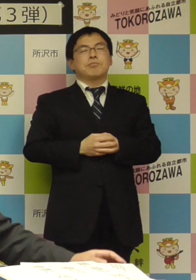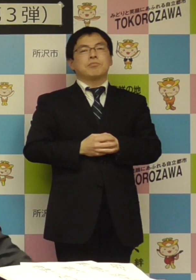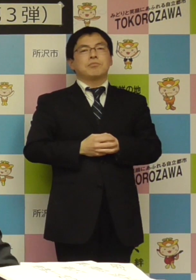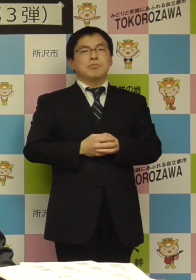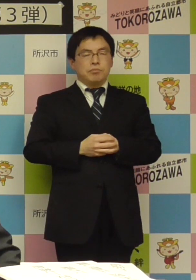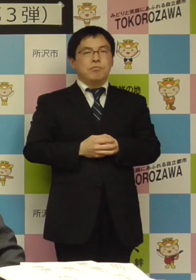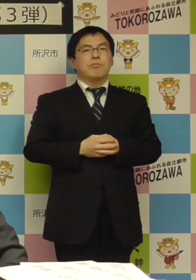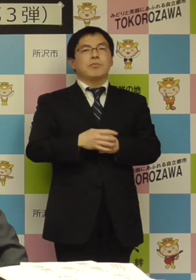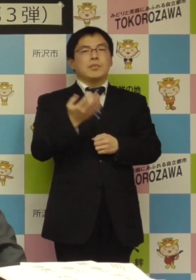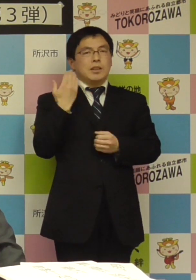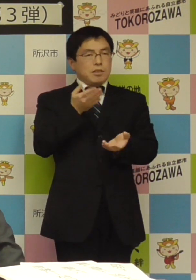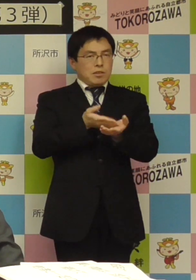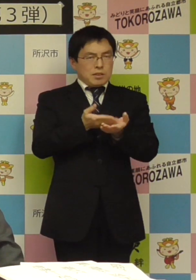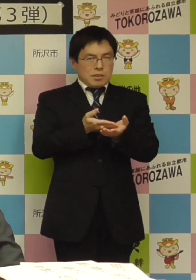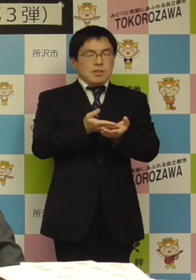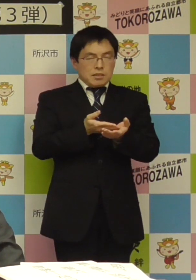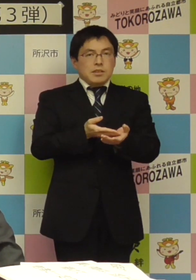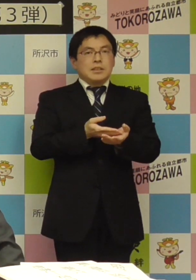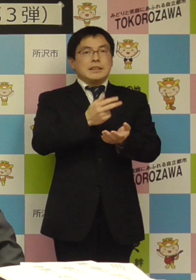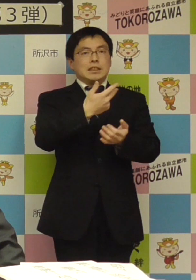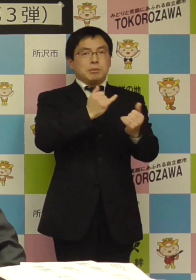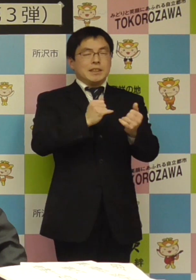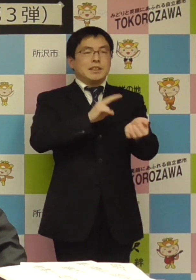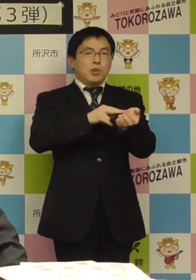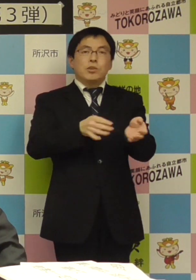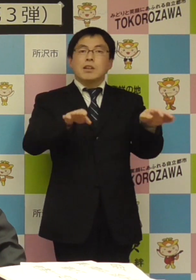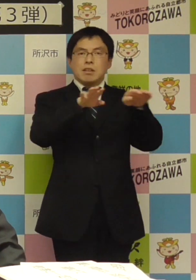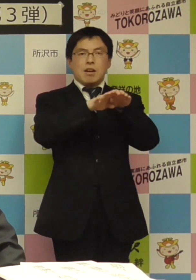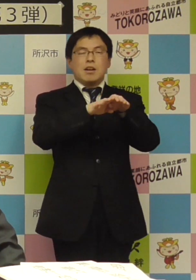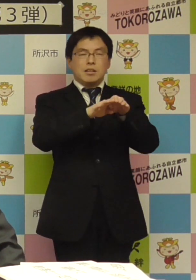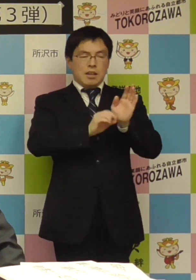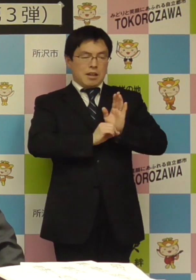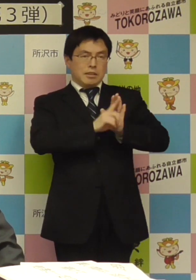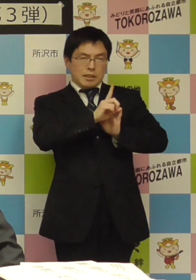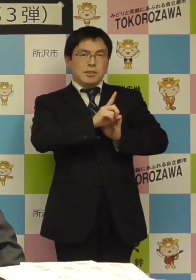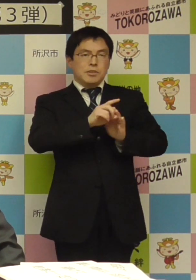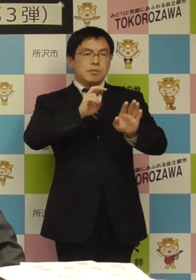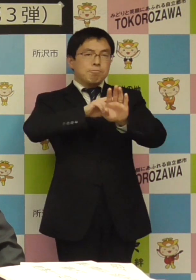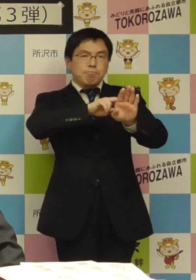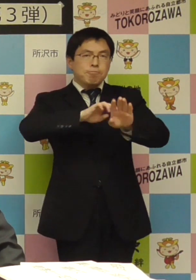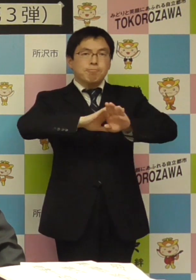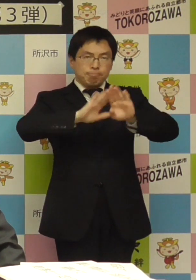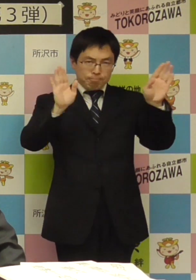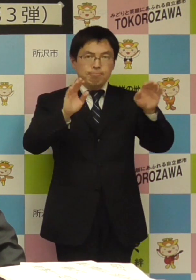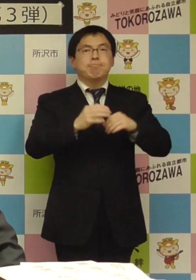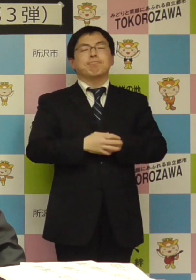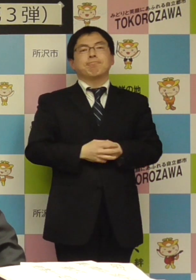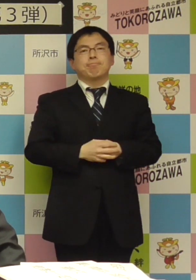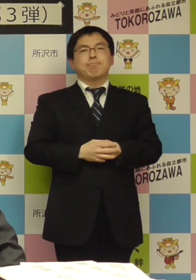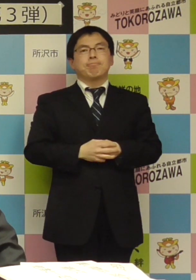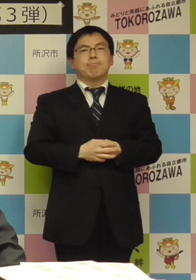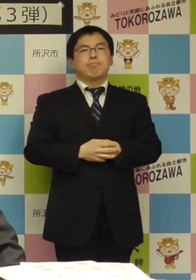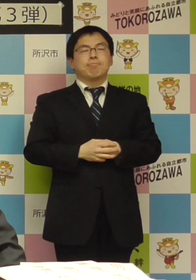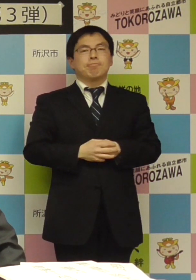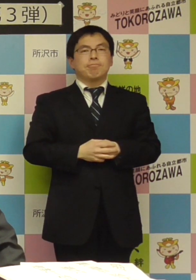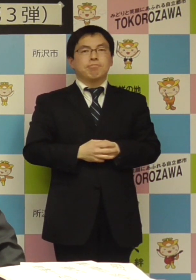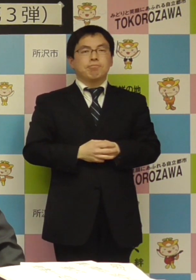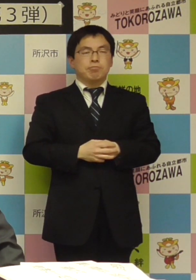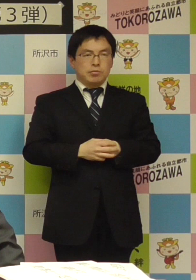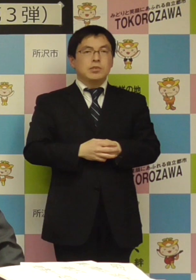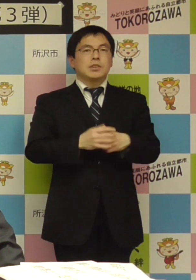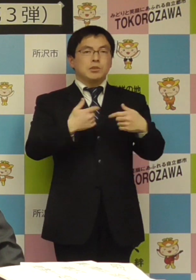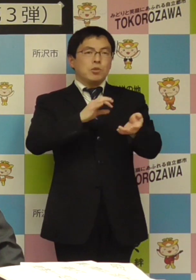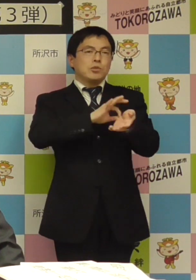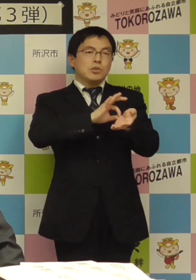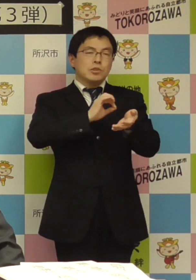先ほども申し上げました通り、市民医療センターで発熱外来を開始いたしました。かかりつ